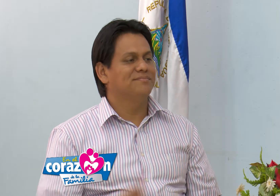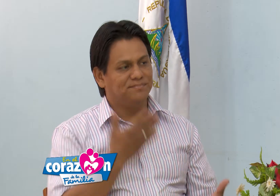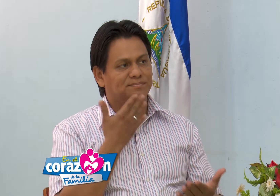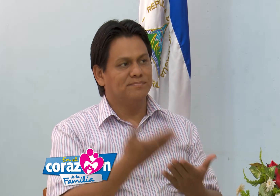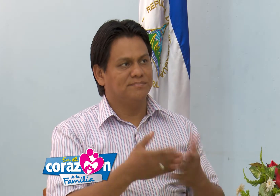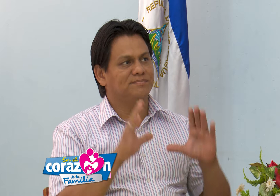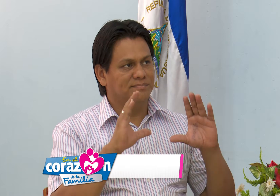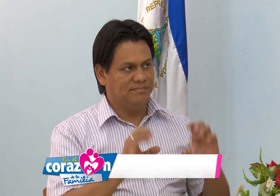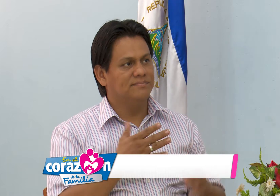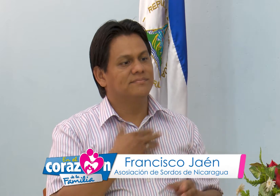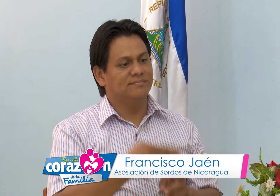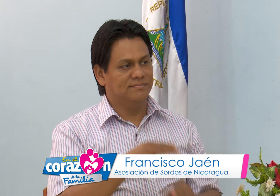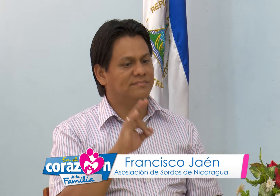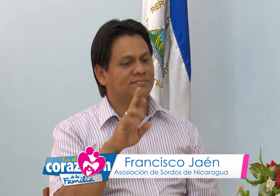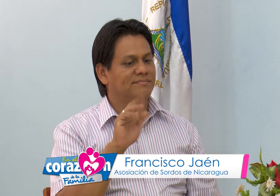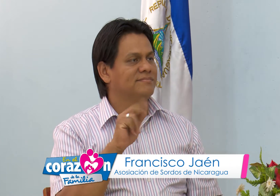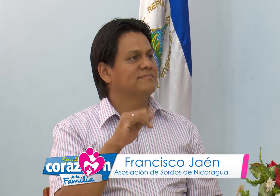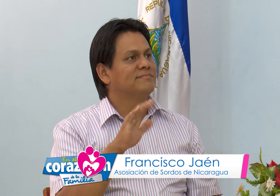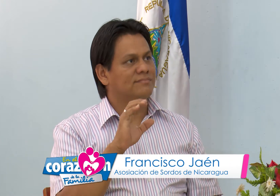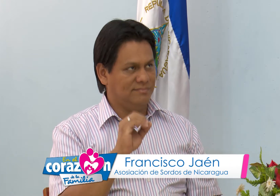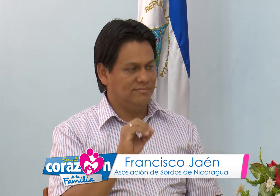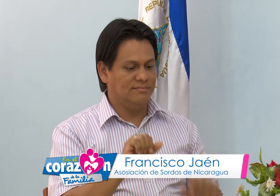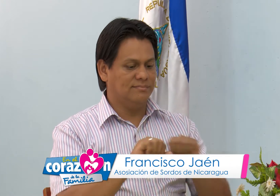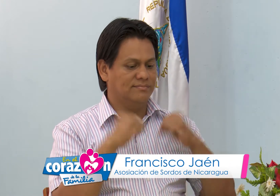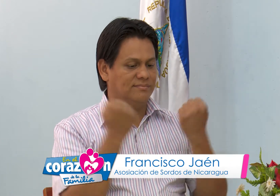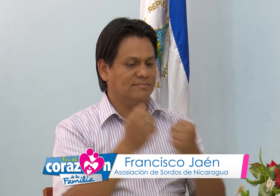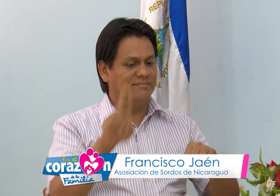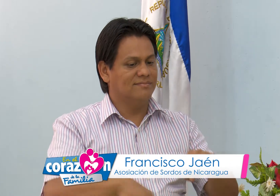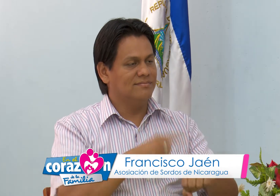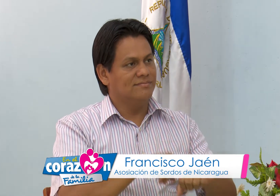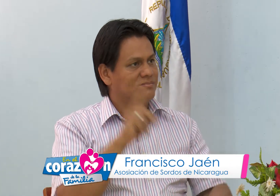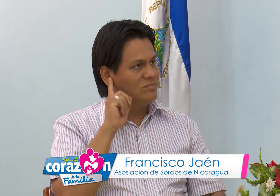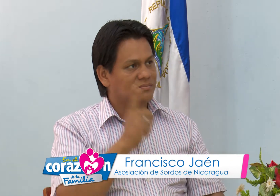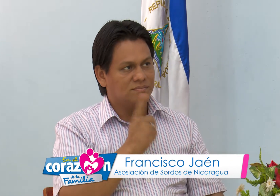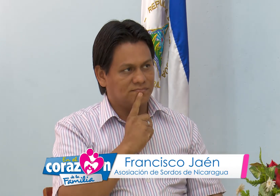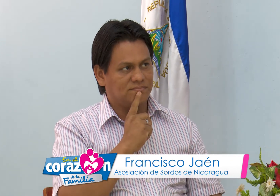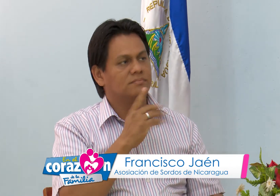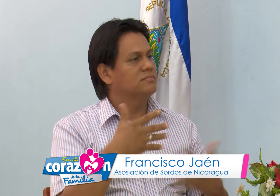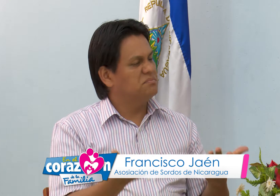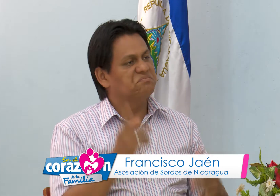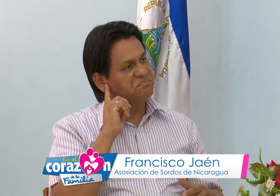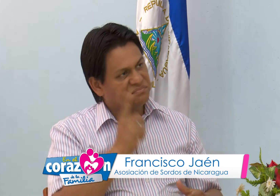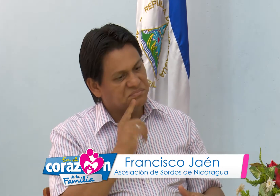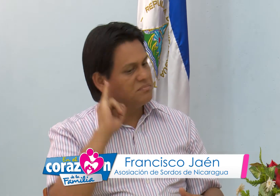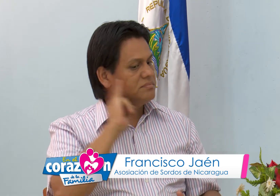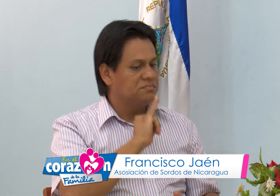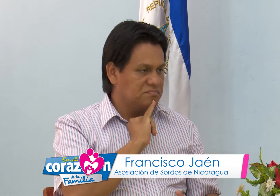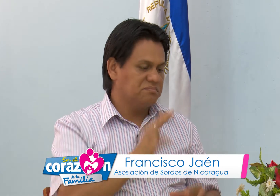Gracias por invitarme. Verdaderamente soy Francisco, de la Asociación Nacional de Sordos de Nicaragua. Mi función, el día de